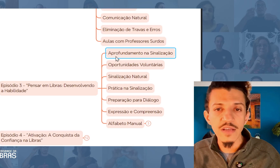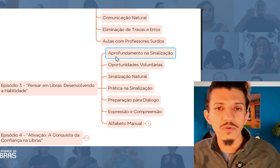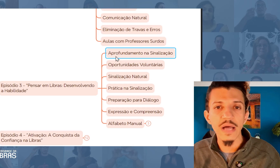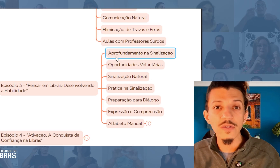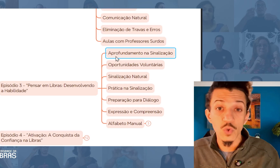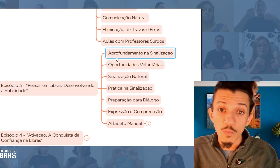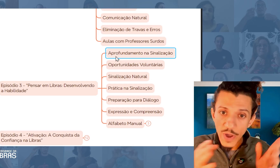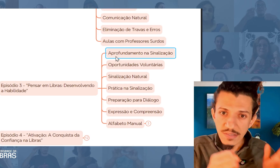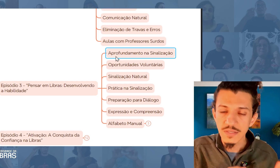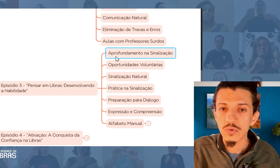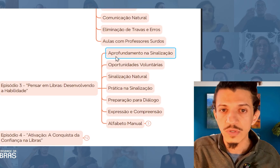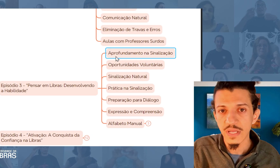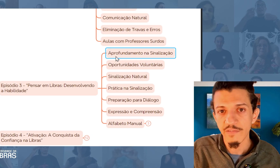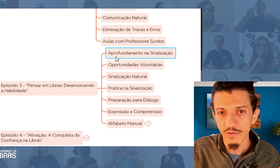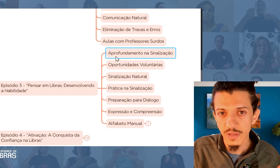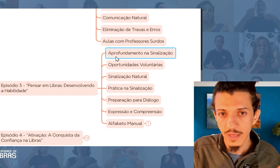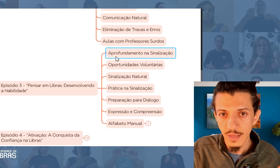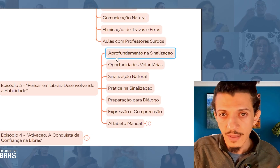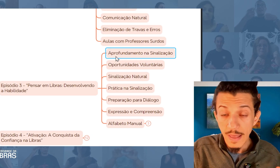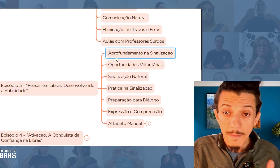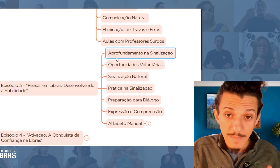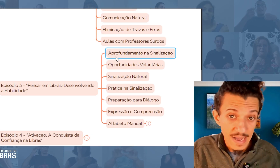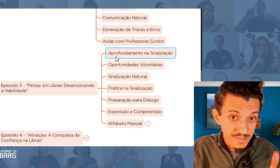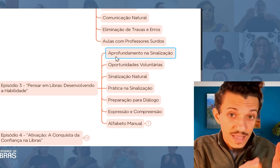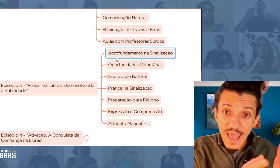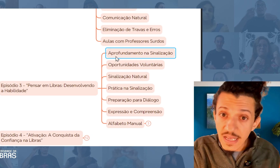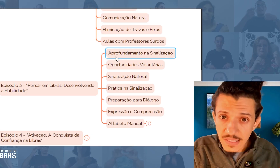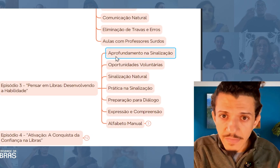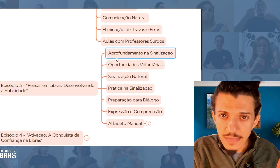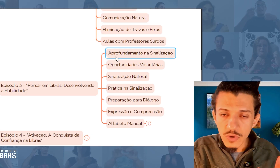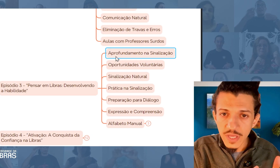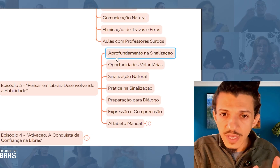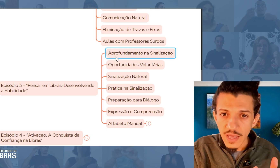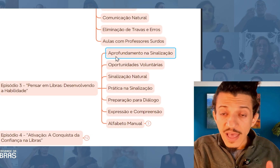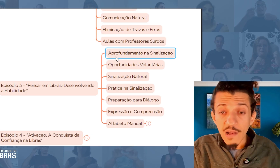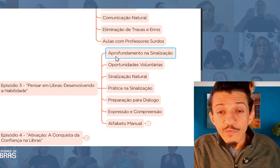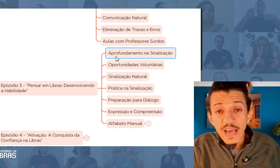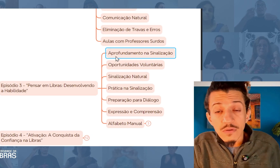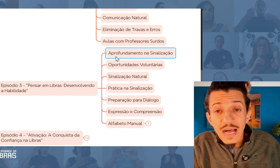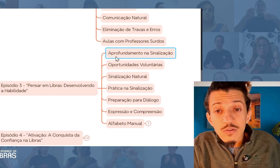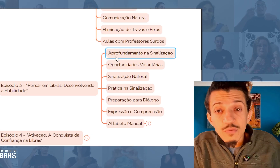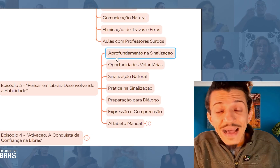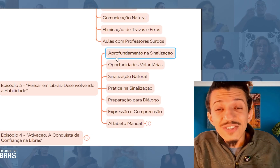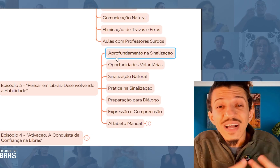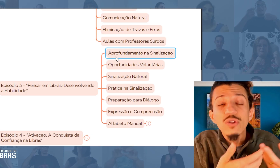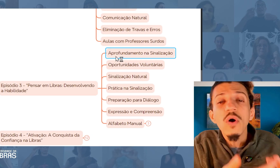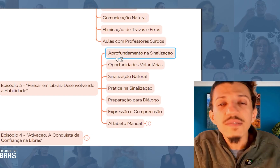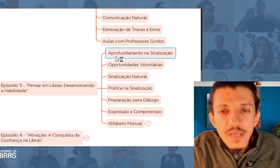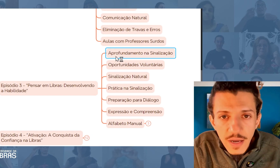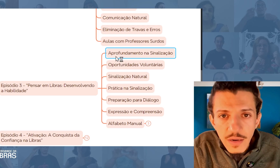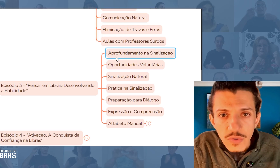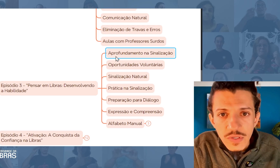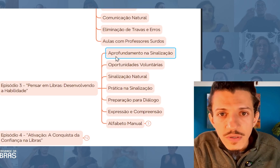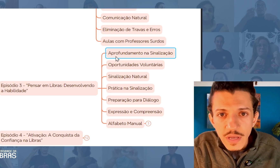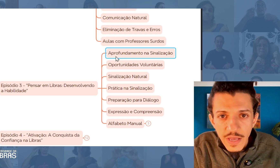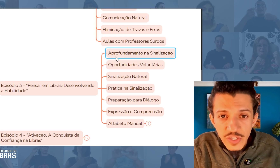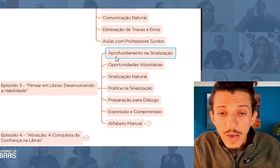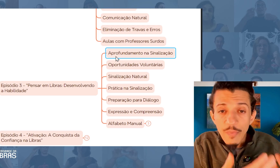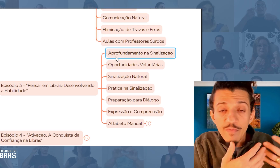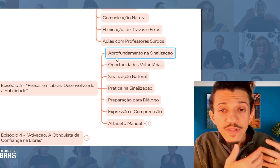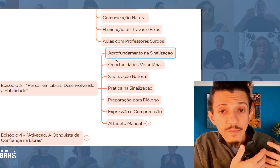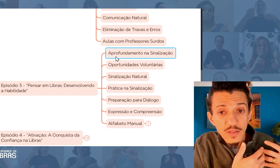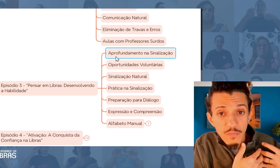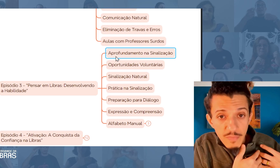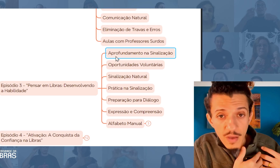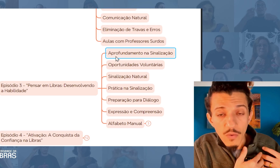teve resultados como esses que eu estou descrevendo aqui. Mas esse método aqui, ele foi resultado de mais de 14 anos de